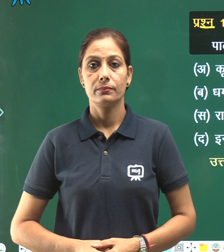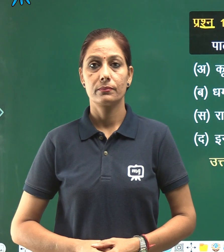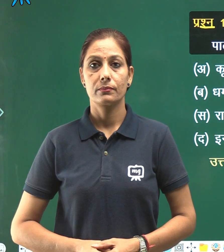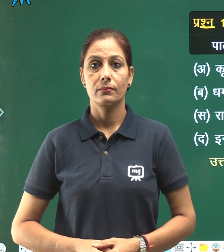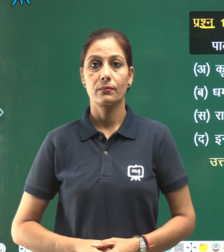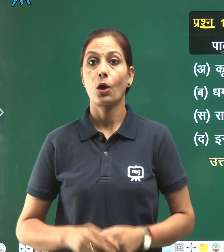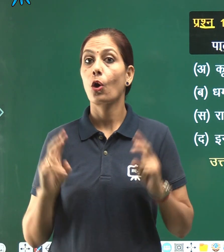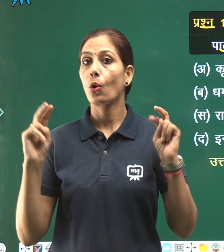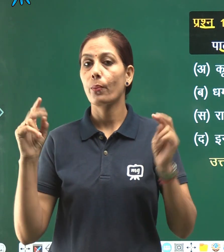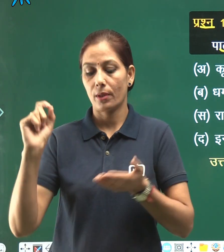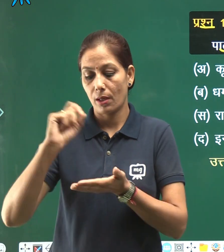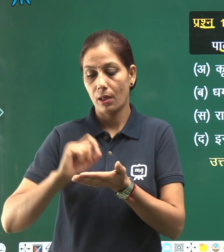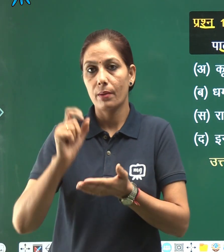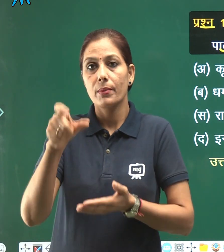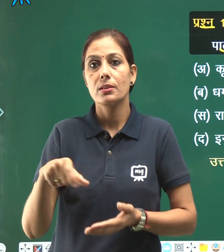पाठ के लेखक है।